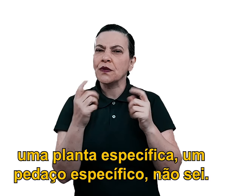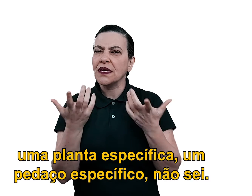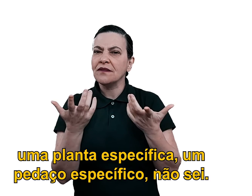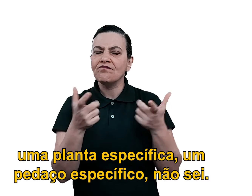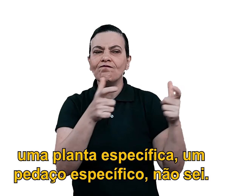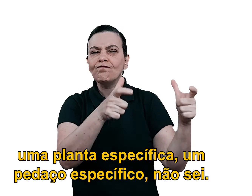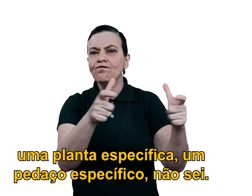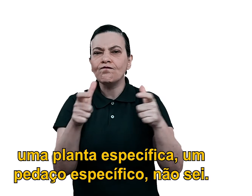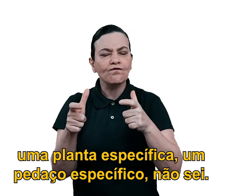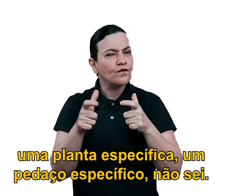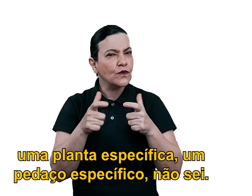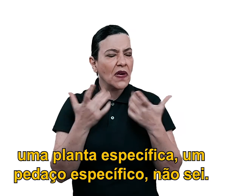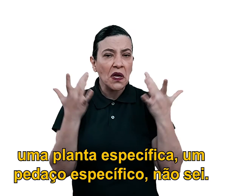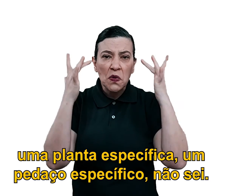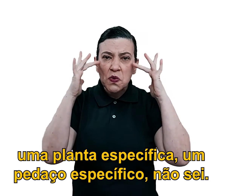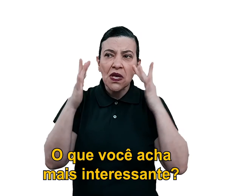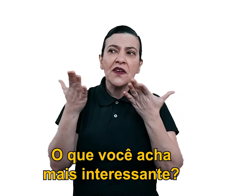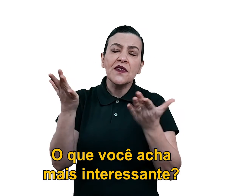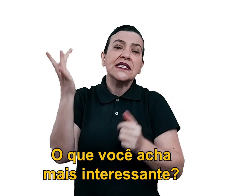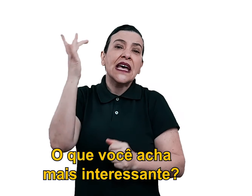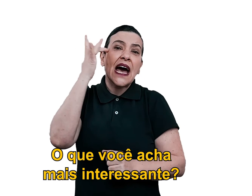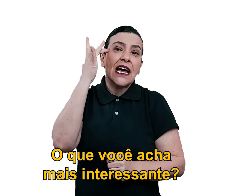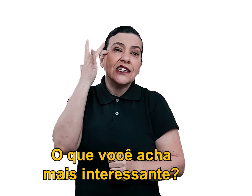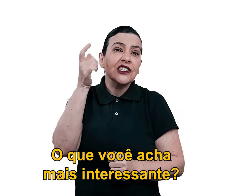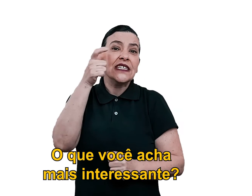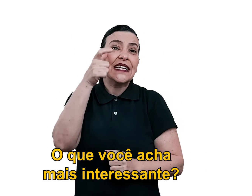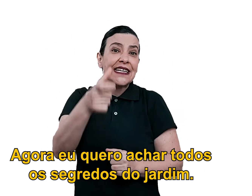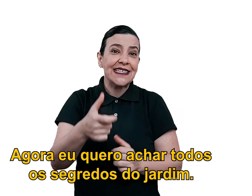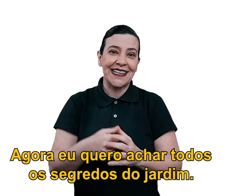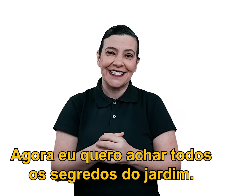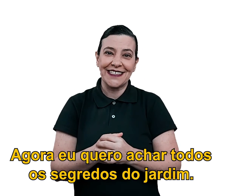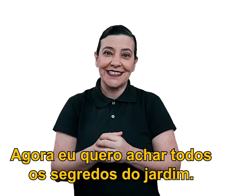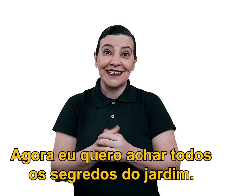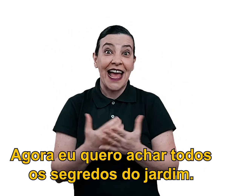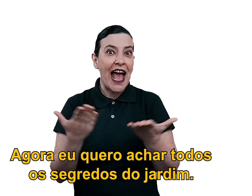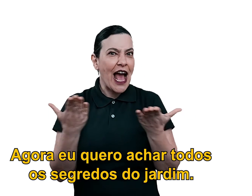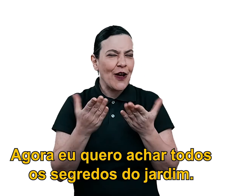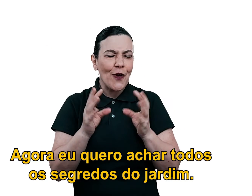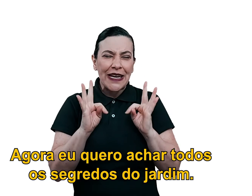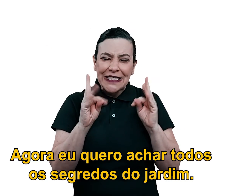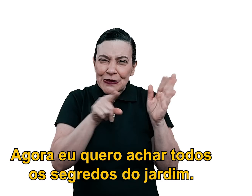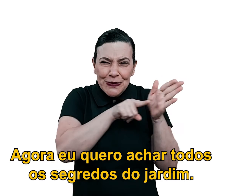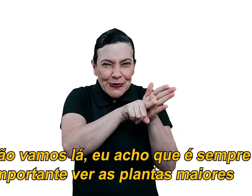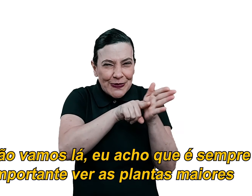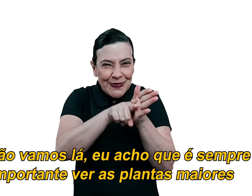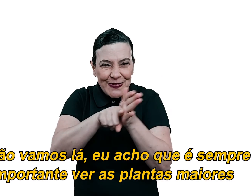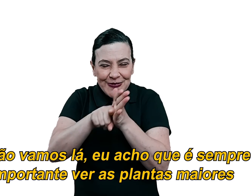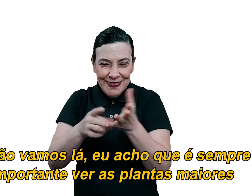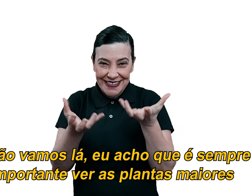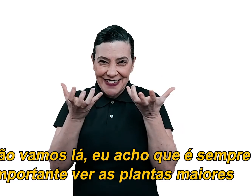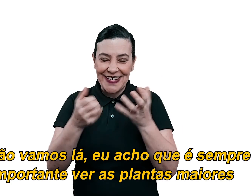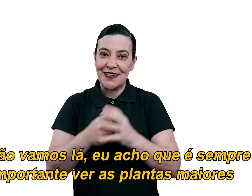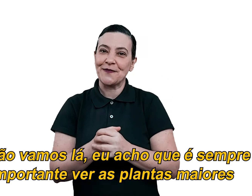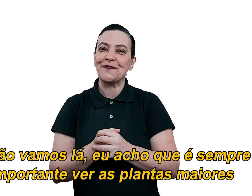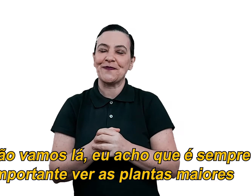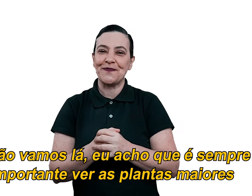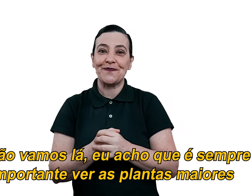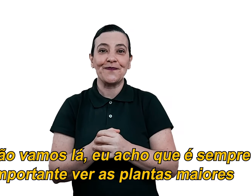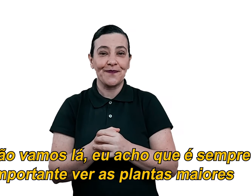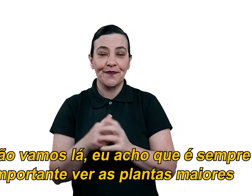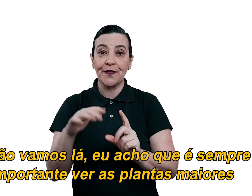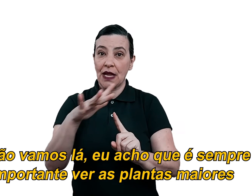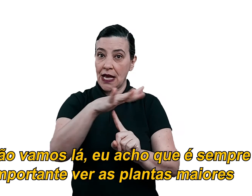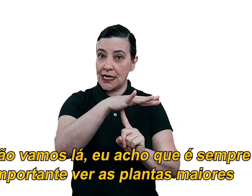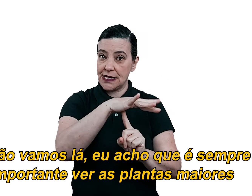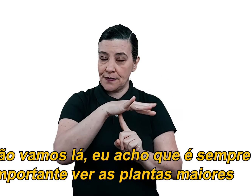pedaço específico, não sei, que você acha mais interessante. Agora eu quero achar todos os segredos do jardim. Vamos lá, eu acho que é sempre importante ver assim